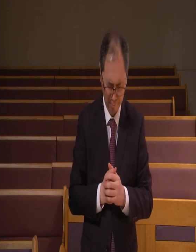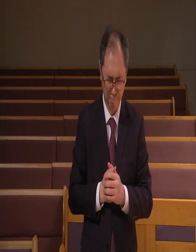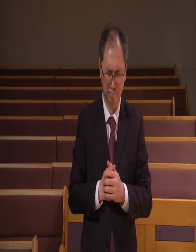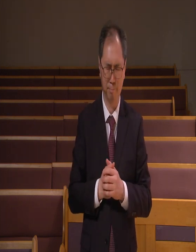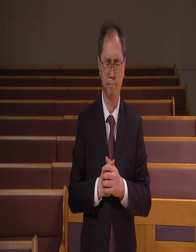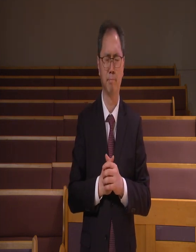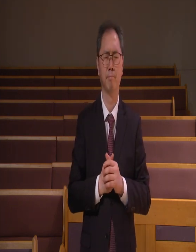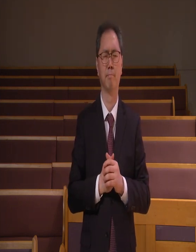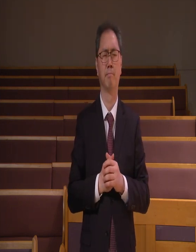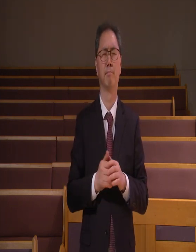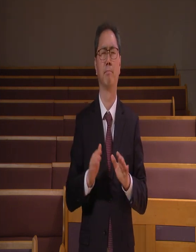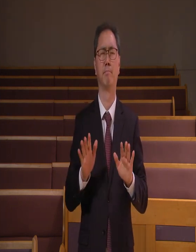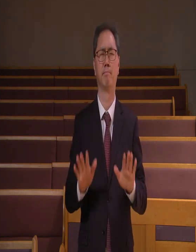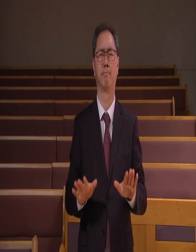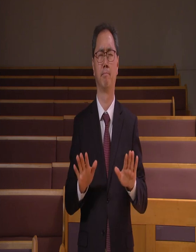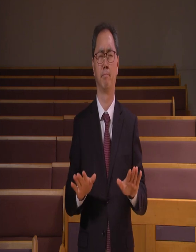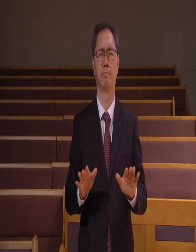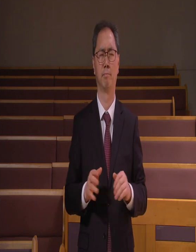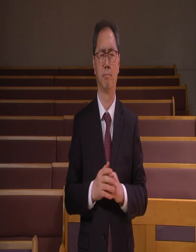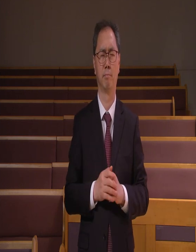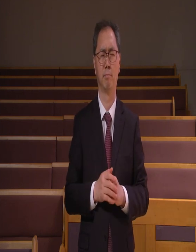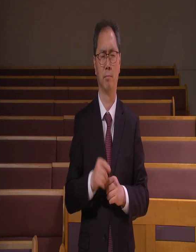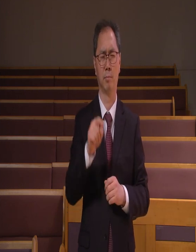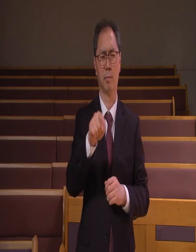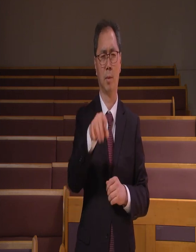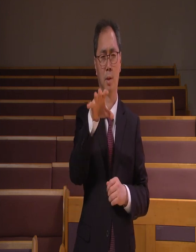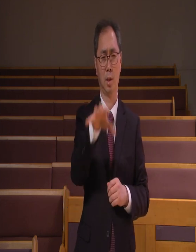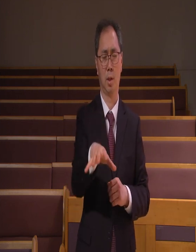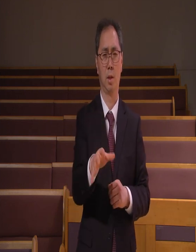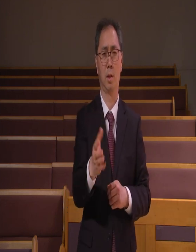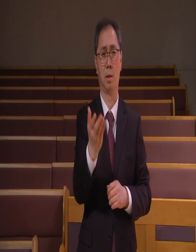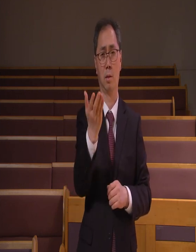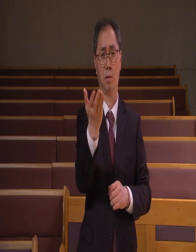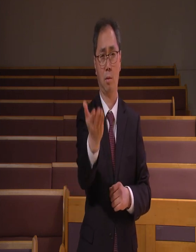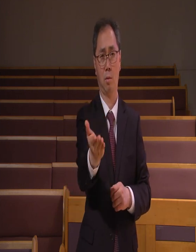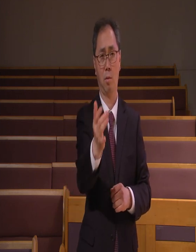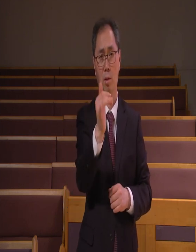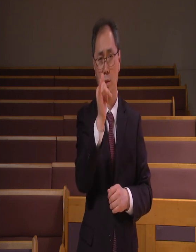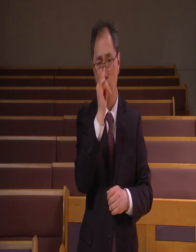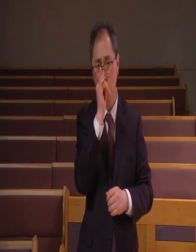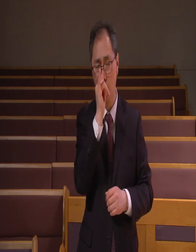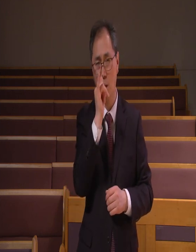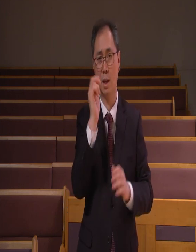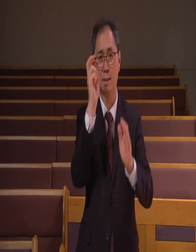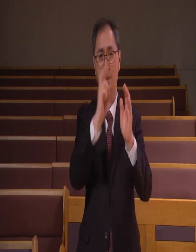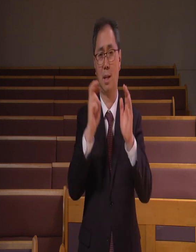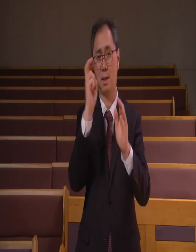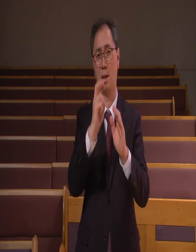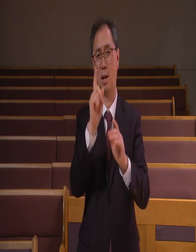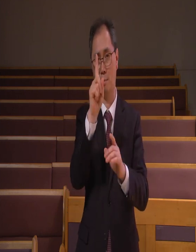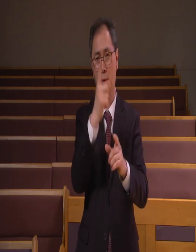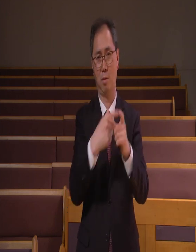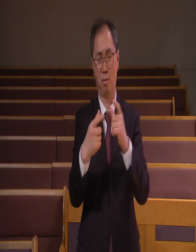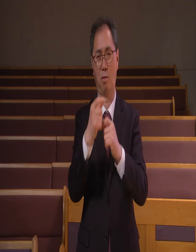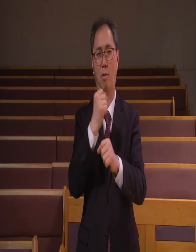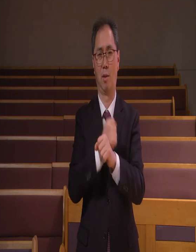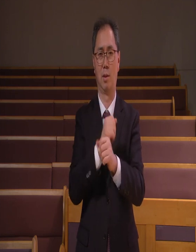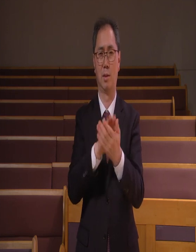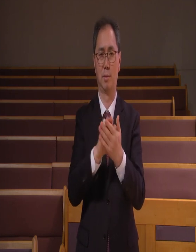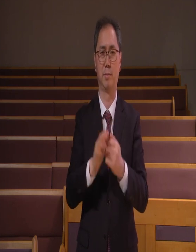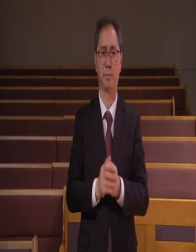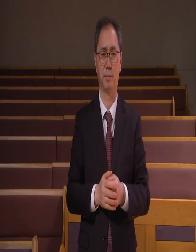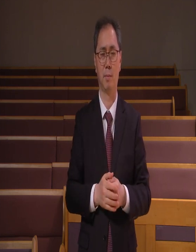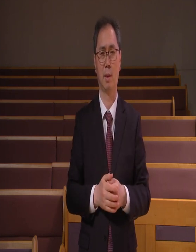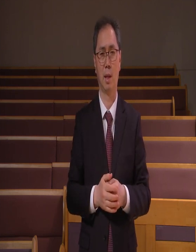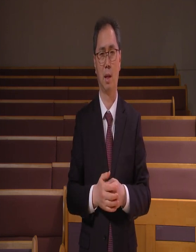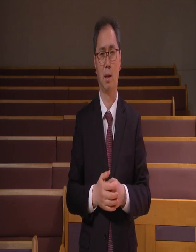이 시간 우리가 거기 너 있었는가 이 찬양을 마지막으로 한번 부르기 원합니다. 우리는 이